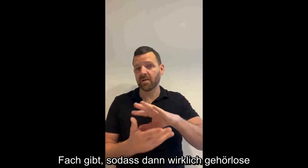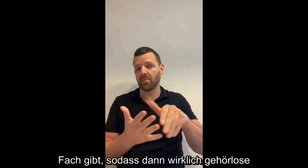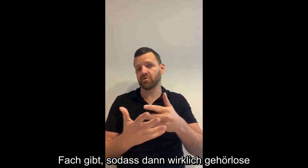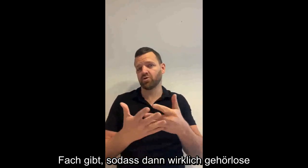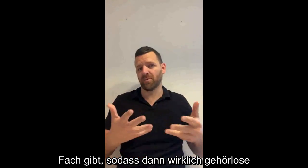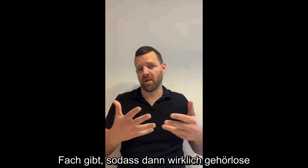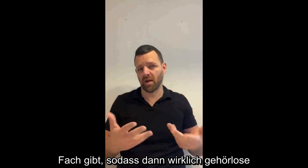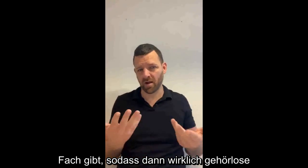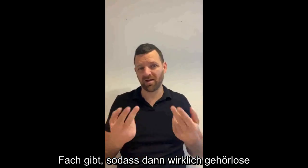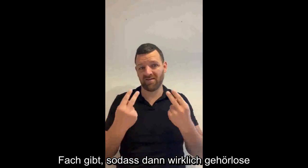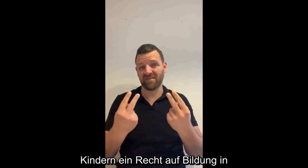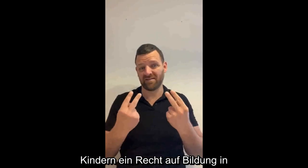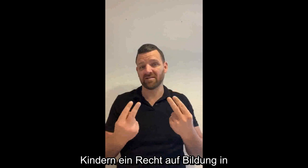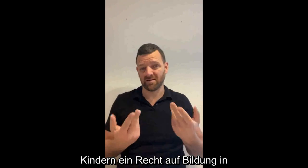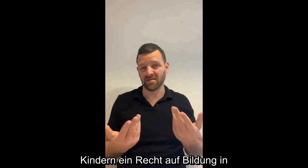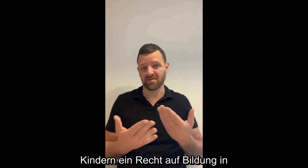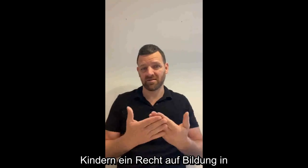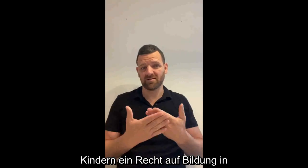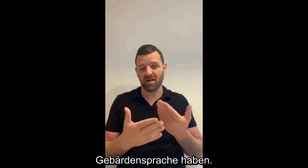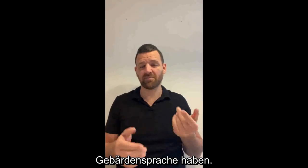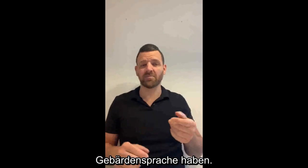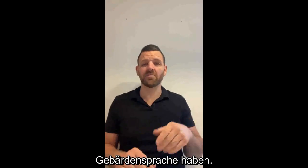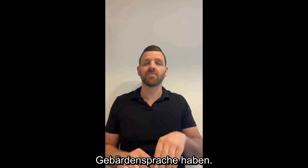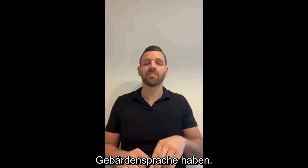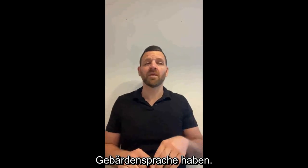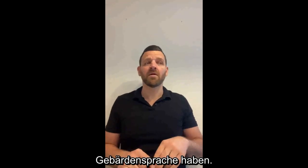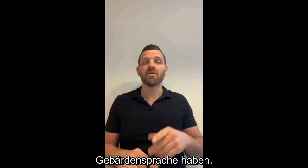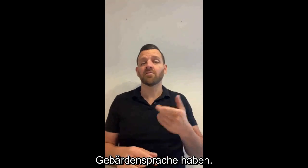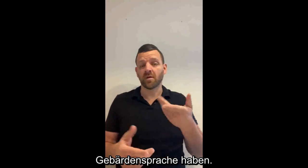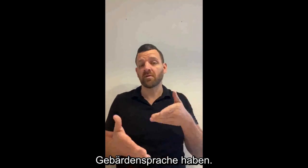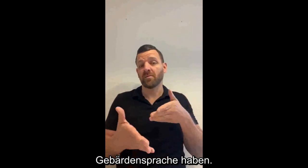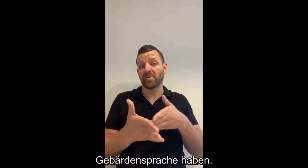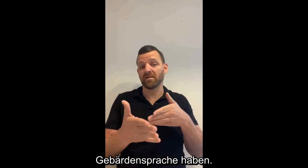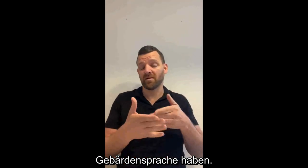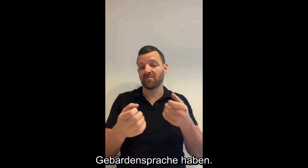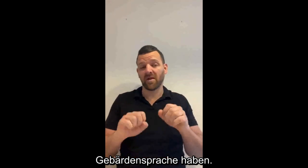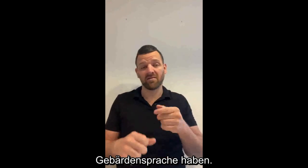so dass dann wirklich gehörlose Kinder ein Recht auf Bildung in Gebärdensprache haben